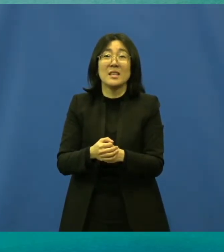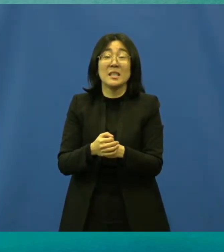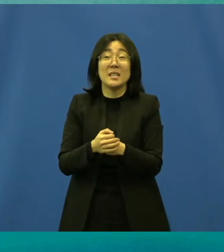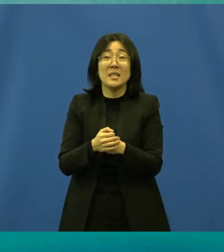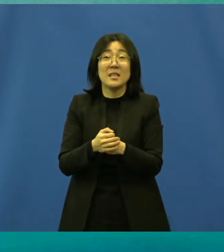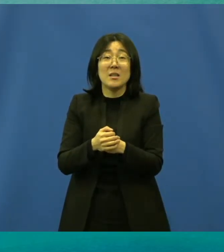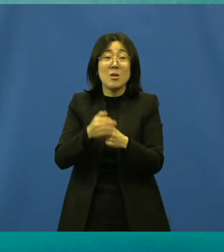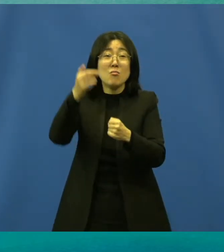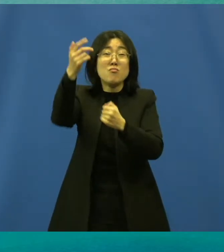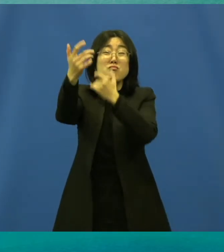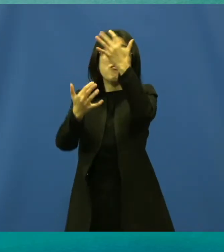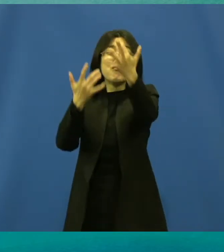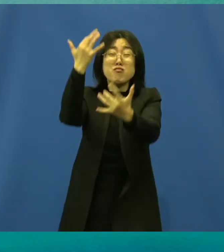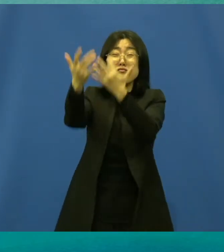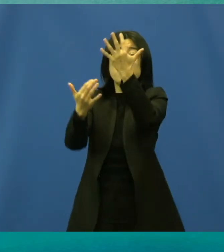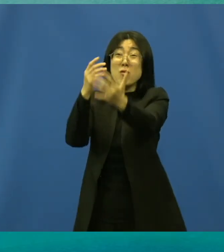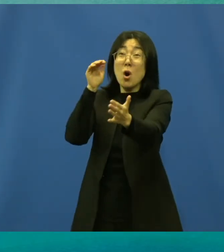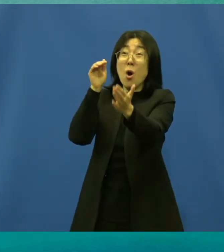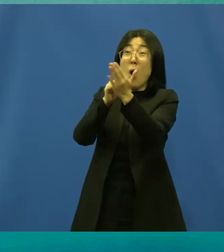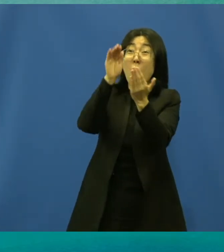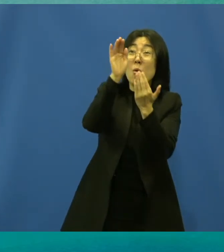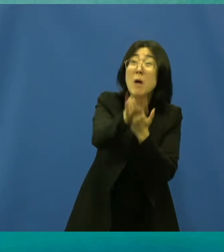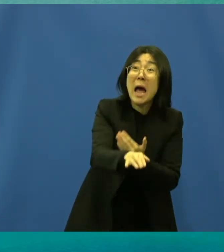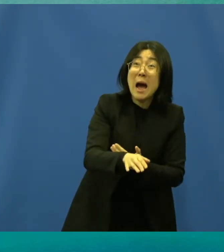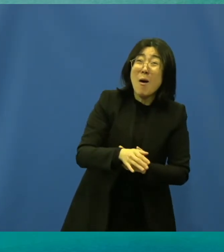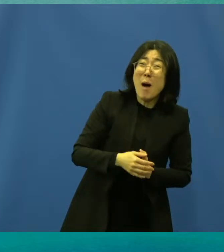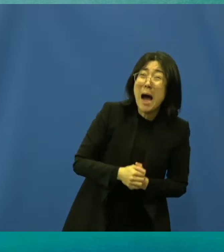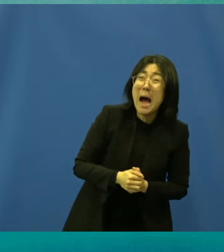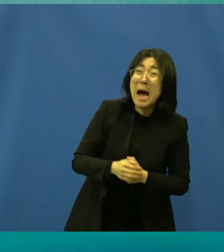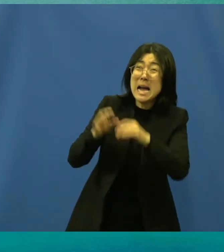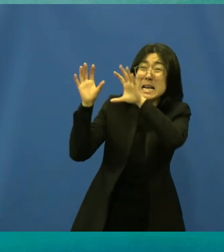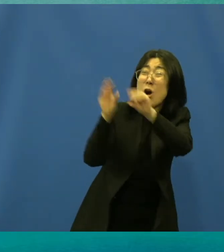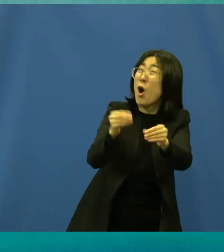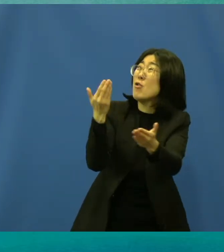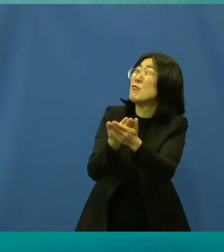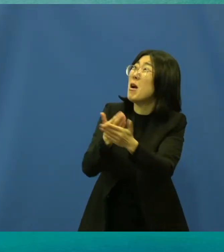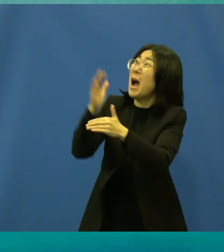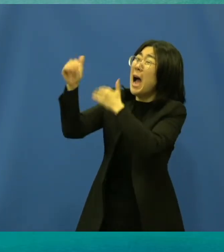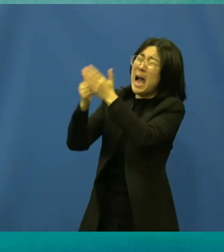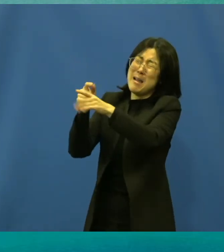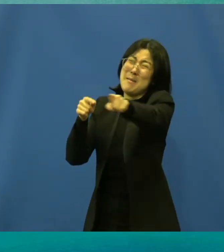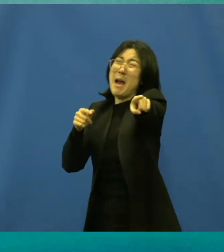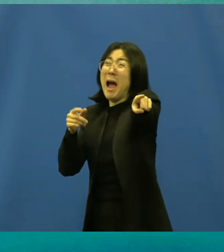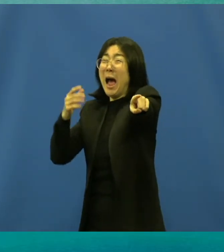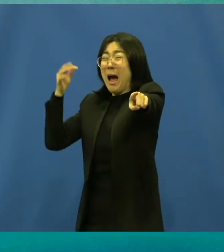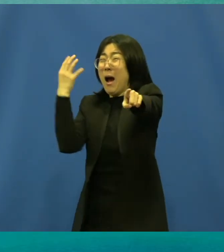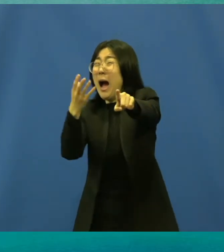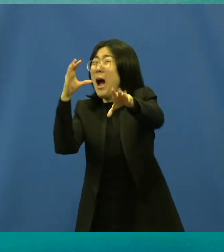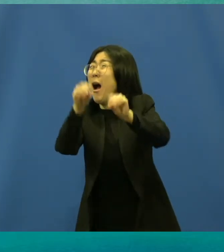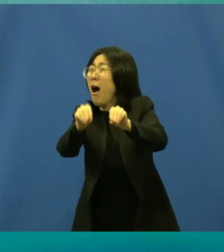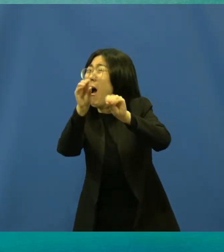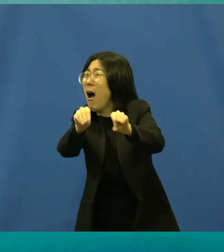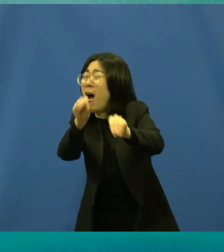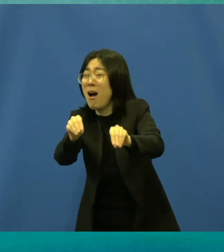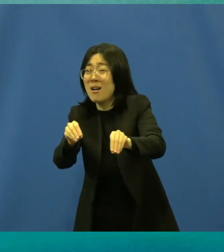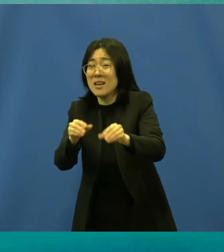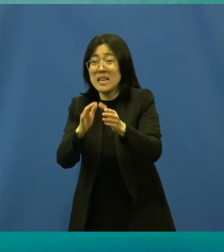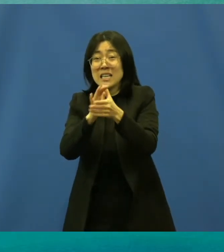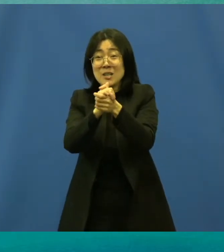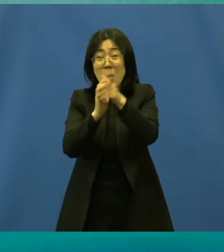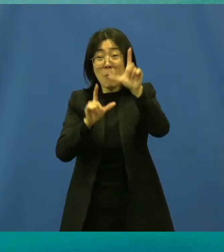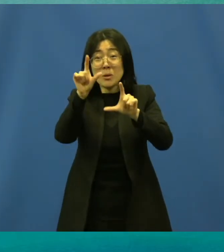활활 타오르고 그거 끄기 위한 기도는 늘 힘들어집니다. 수세에 몰린 기도는